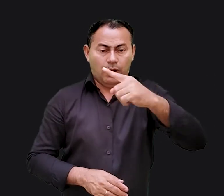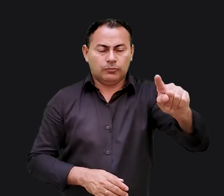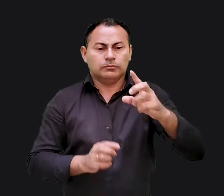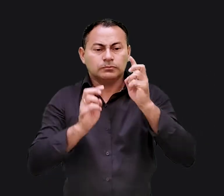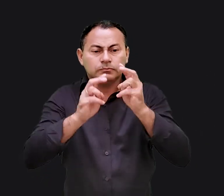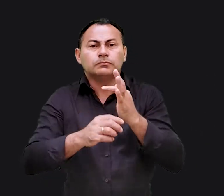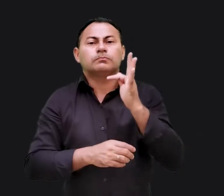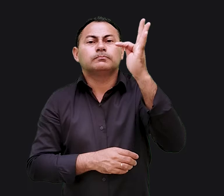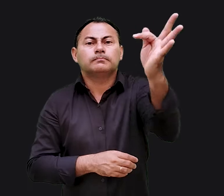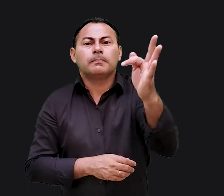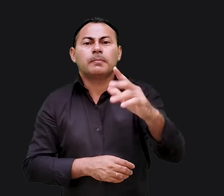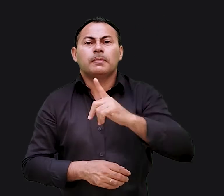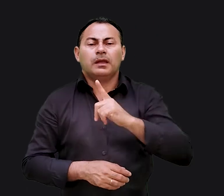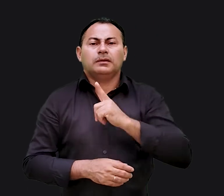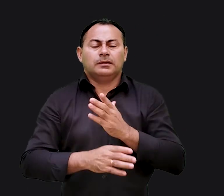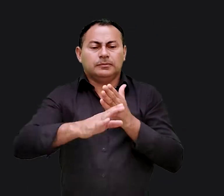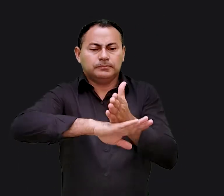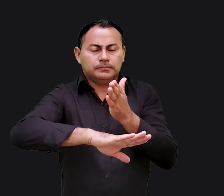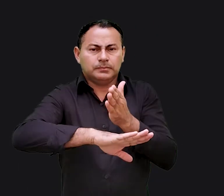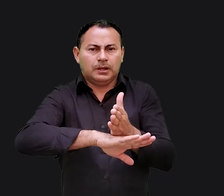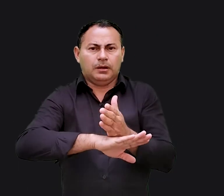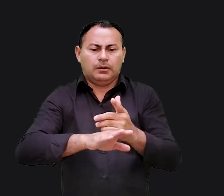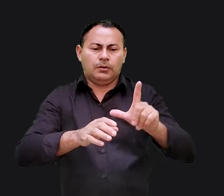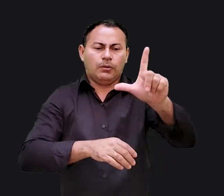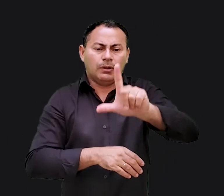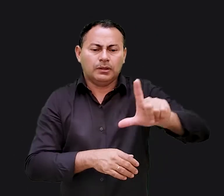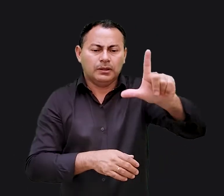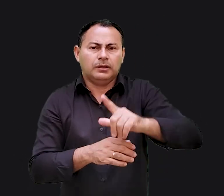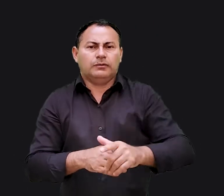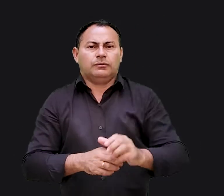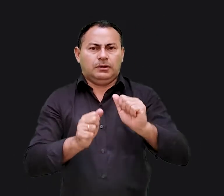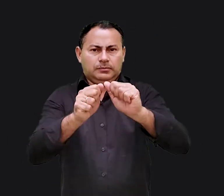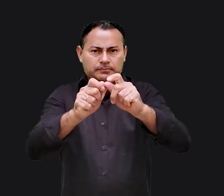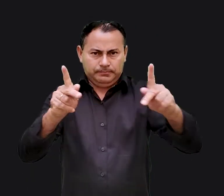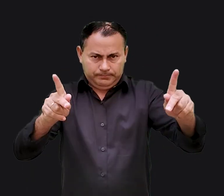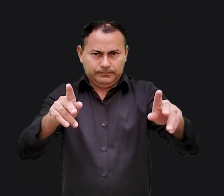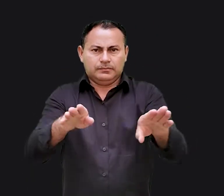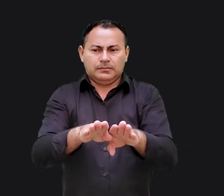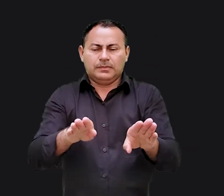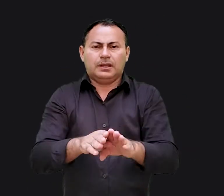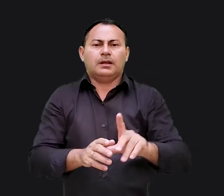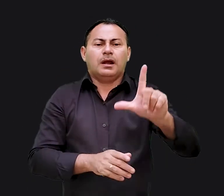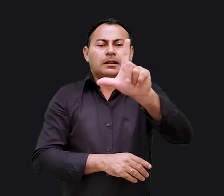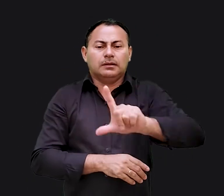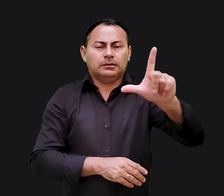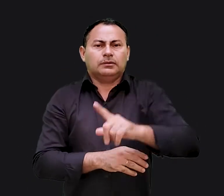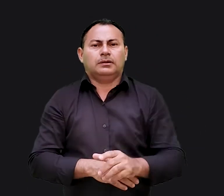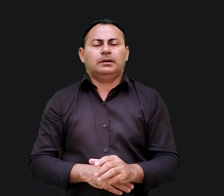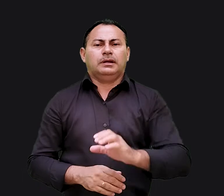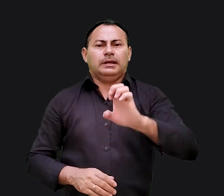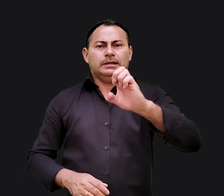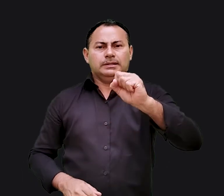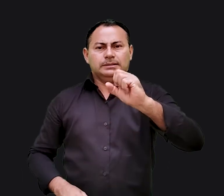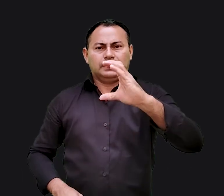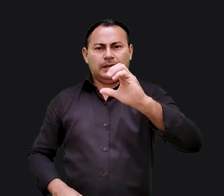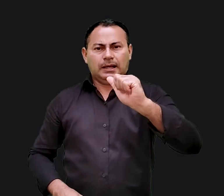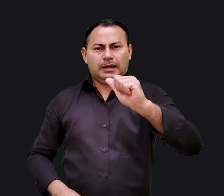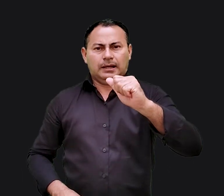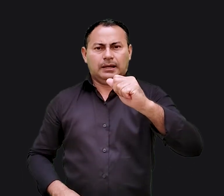concentram-se no futuro. Através deles temos acesso à literatura apocalíptica ou à também chamada literatura